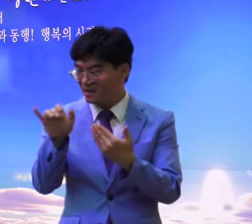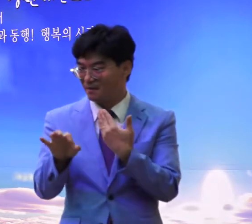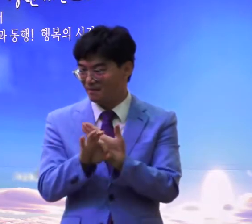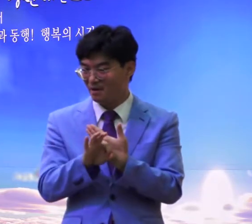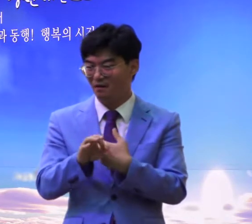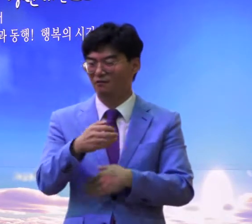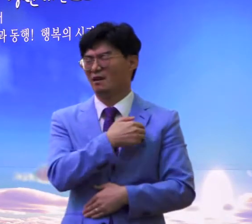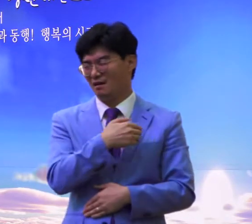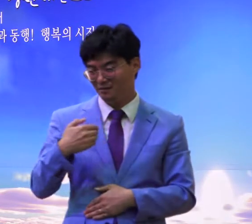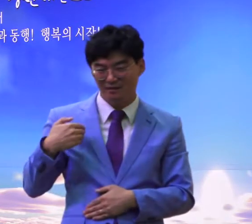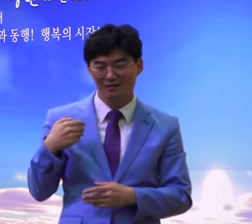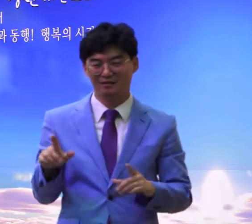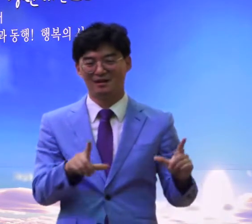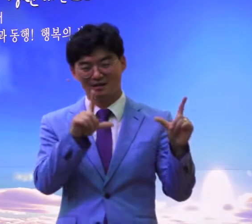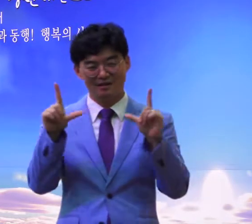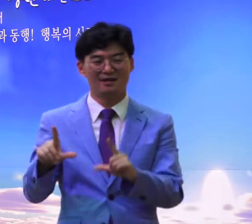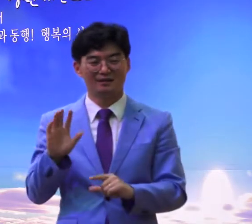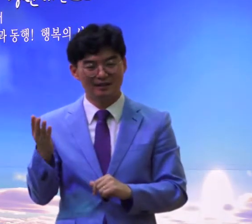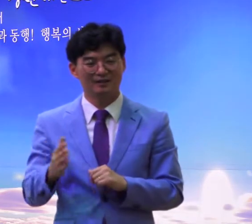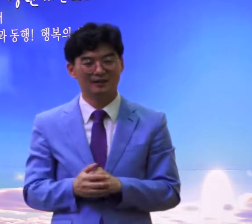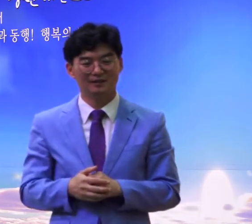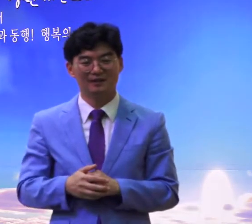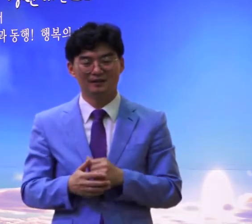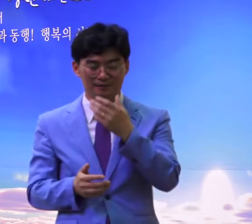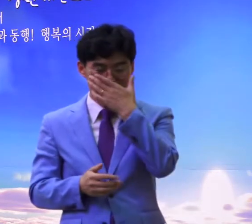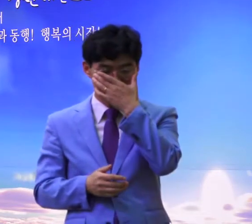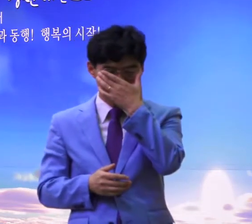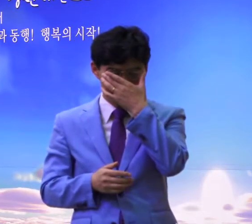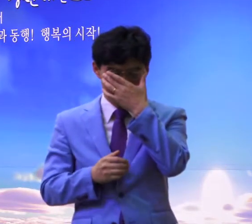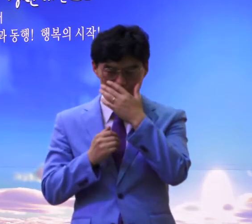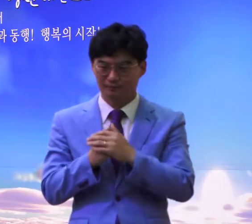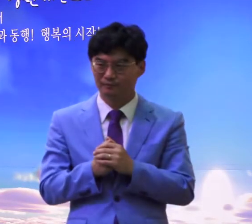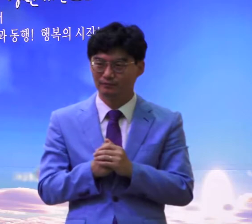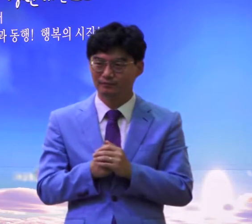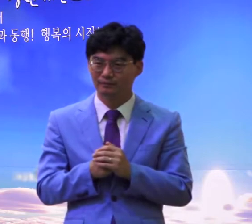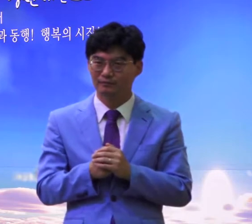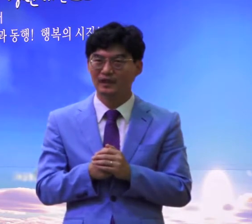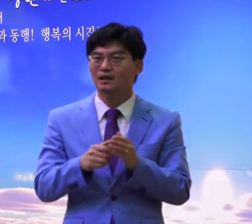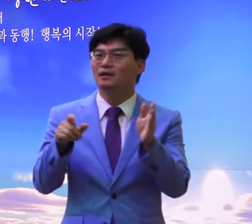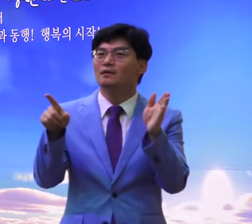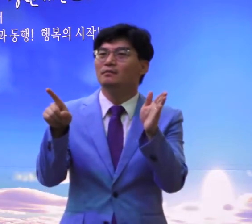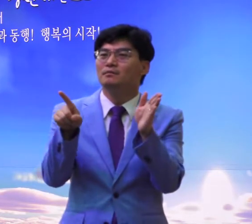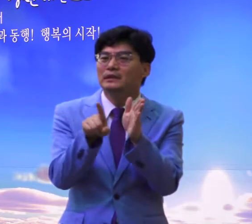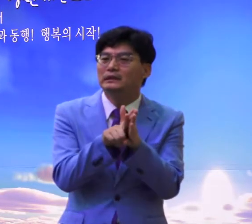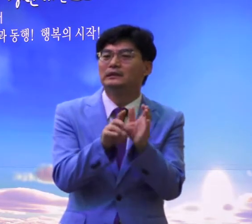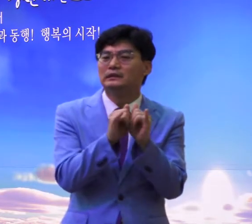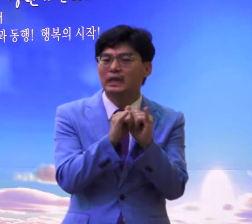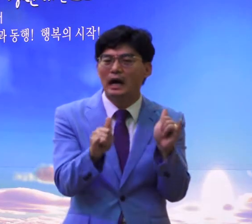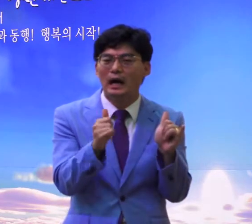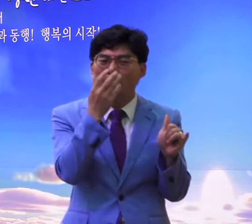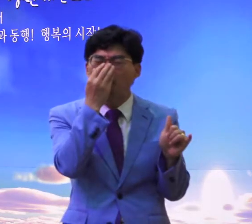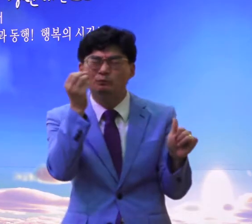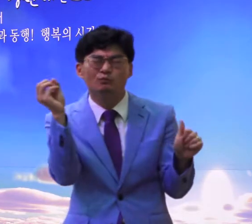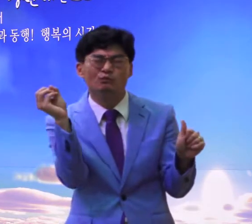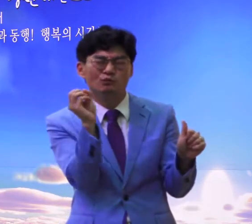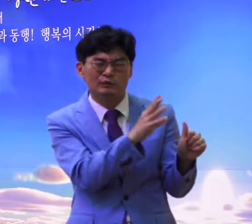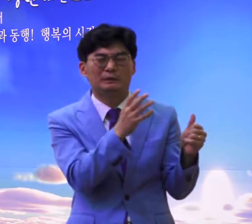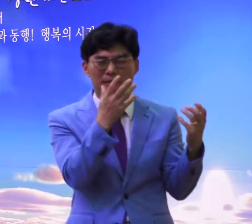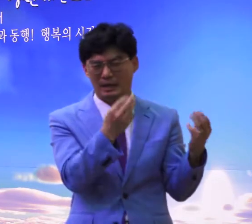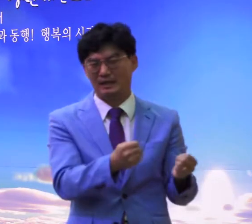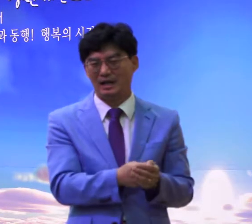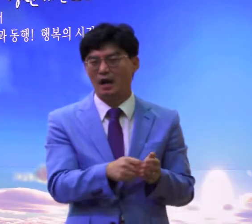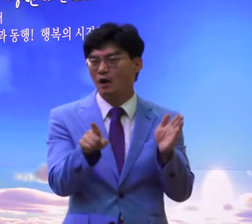되어버렸습니다. 그래서 기독교가 무시당하고 개독교라는 소리를 수없이 듣고